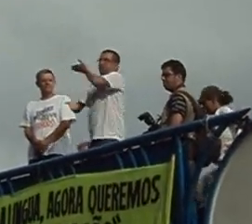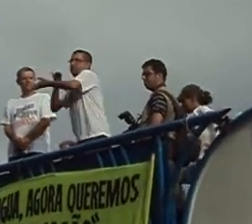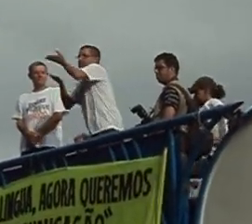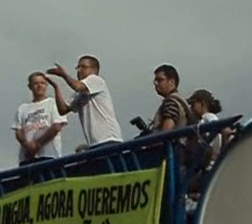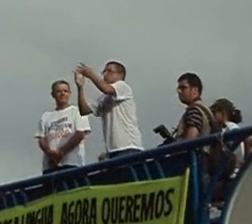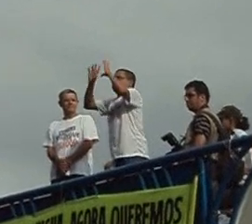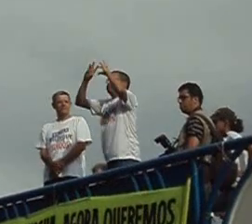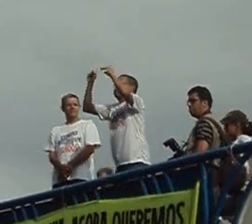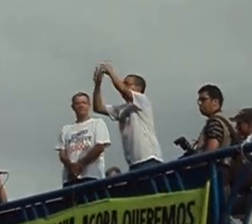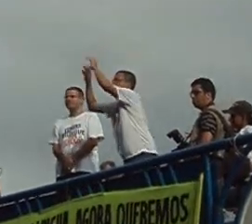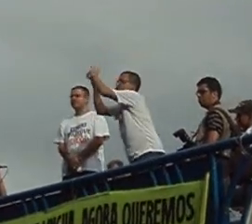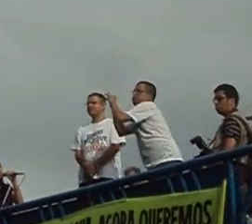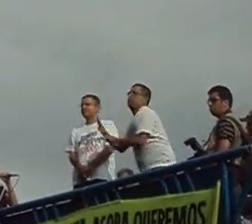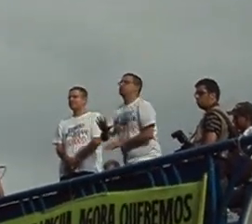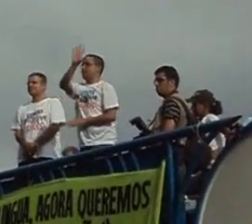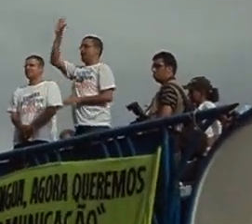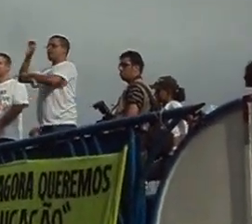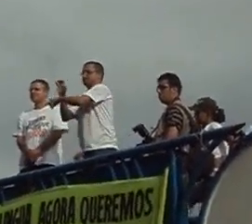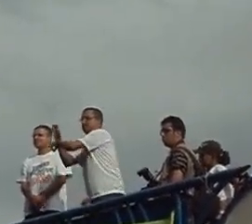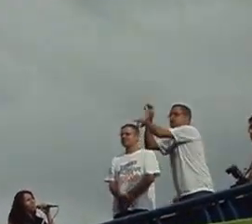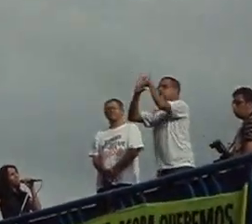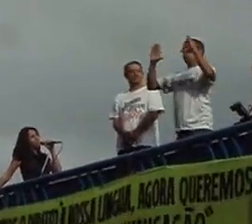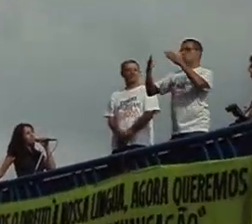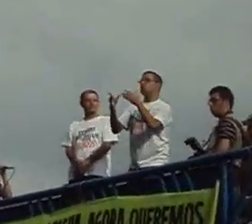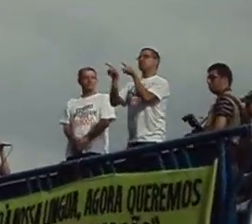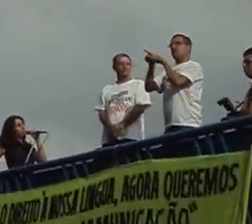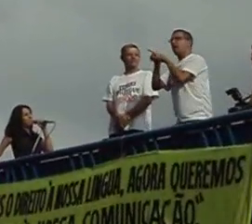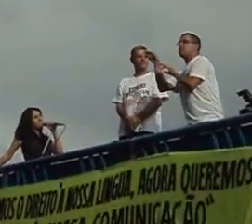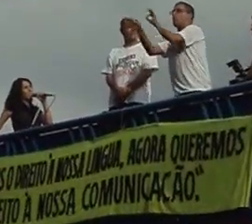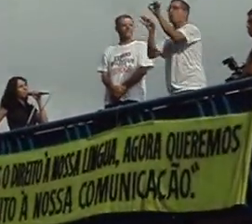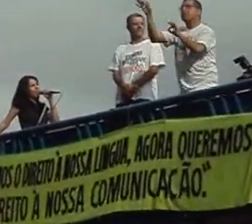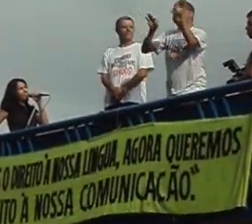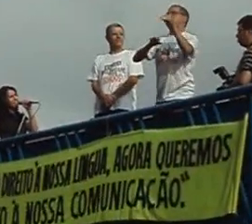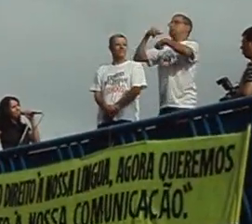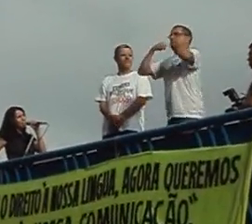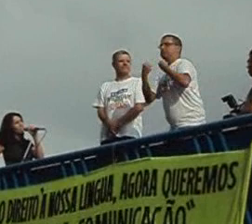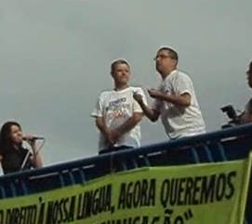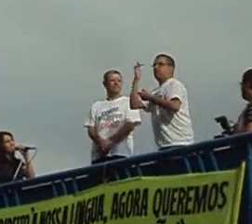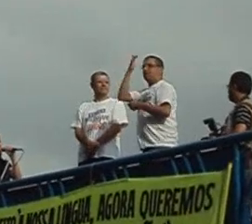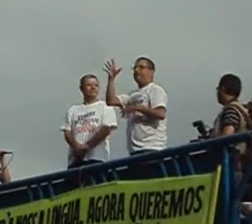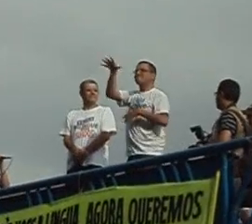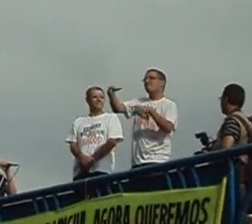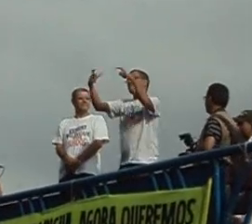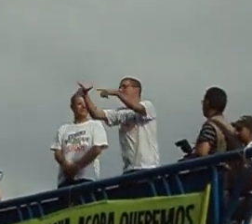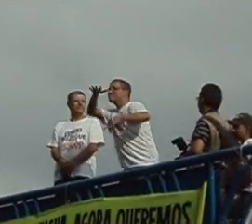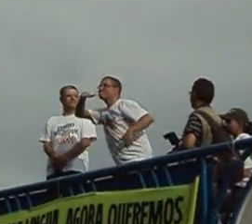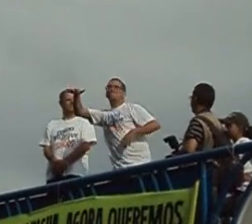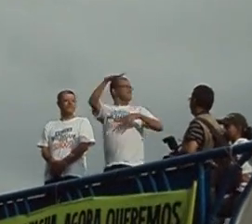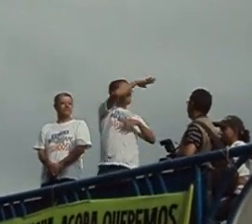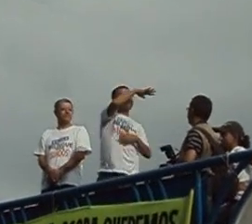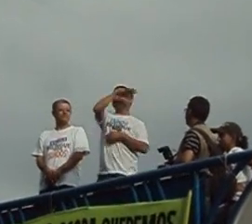líderes mobilizadores, que me ajudaram também a estar fazendo essa mobilização, a estar organizando esse